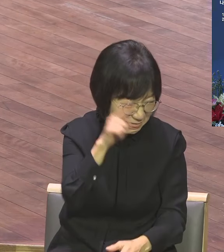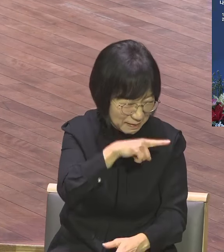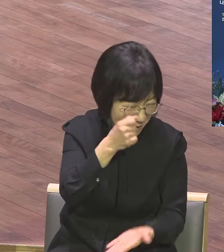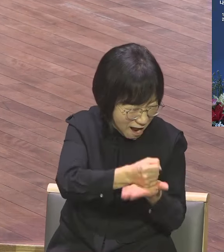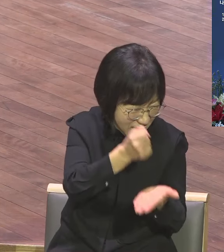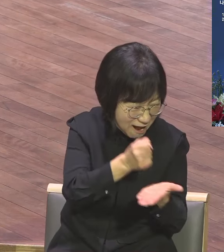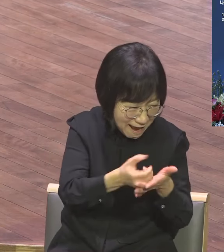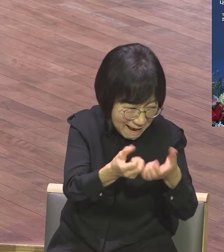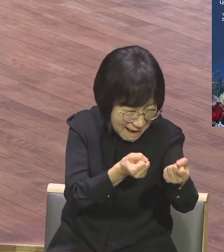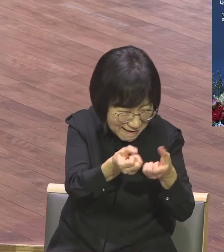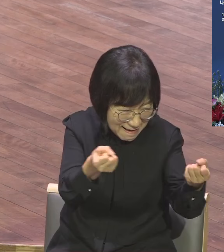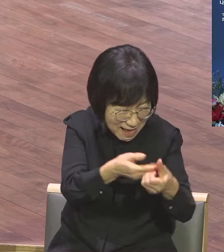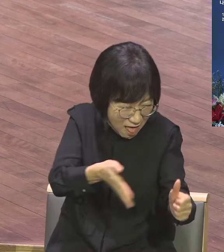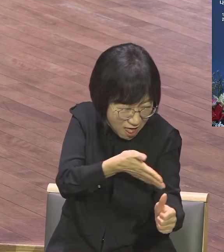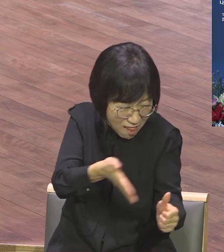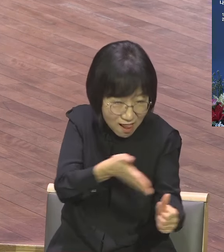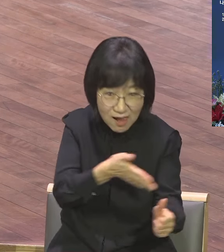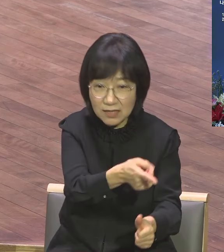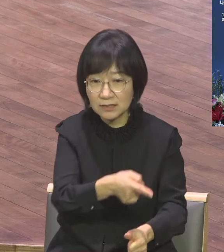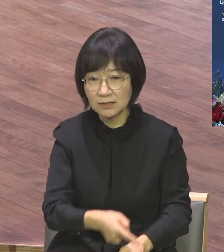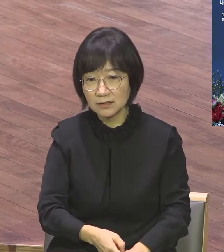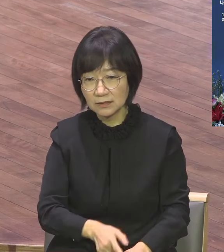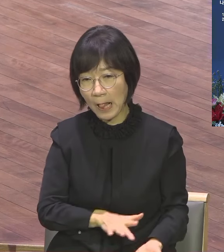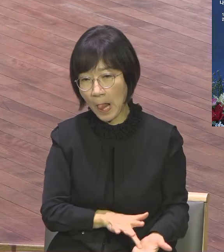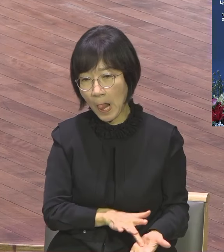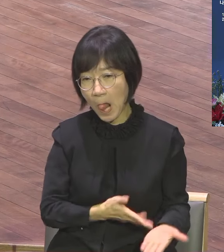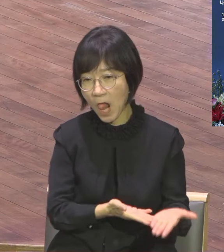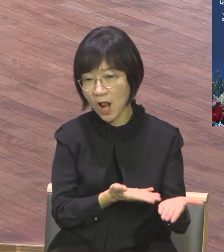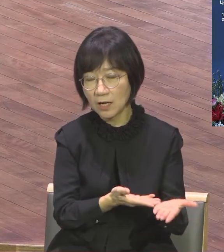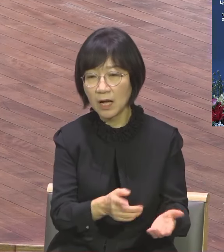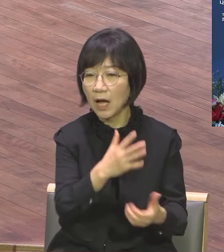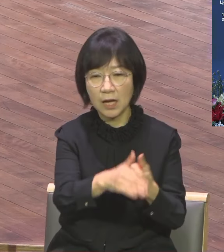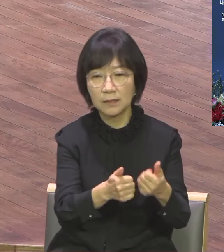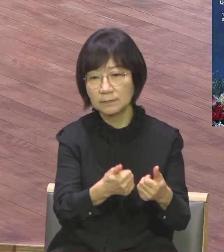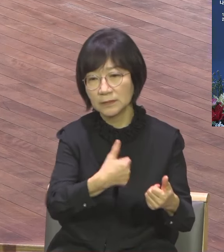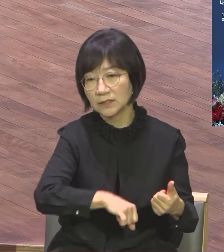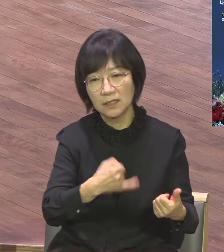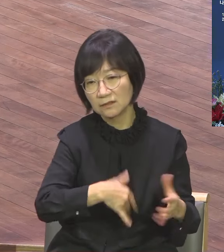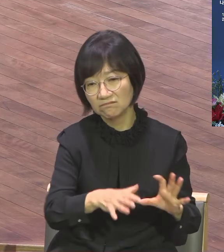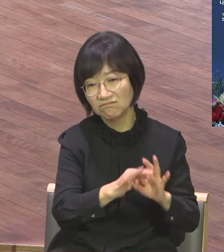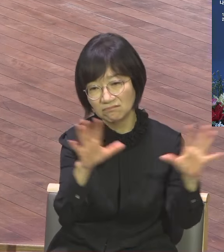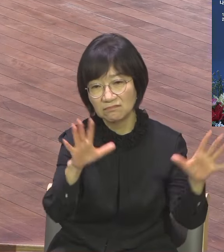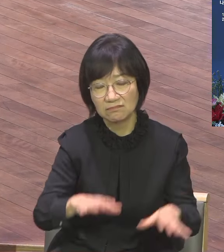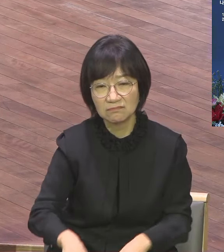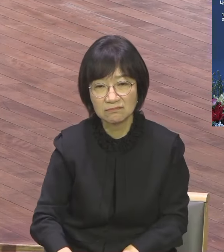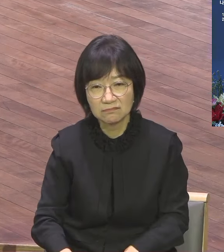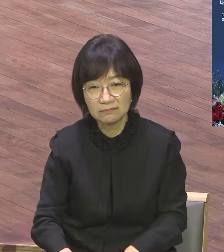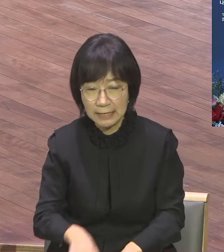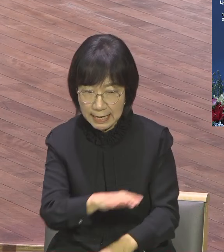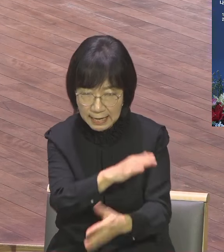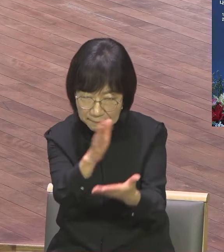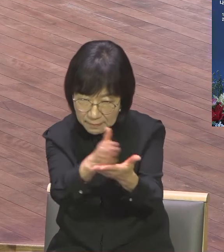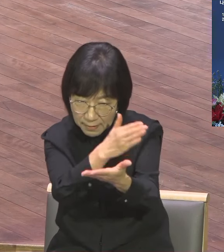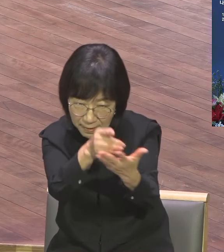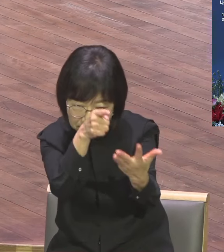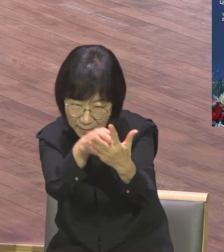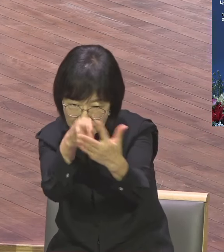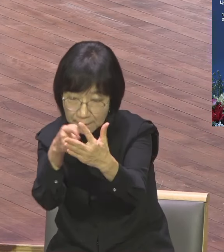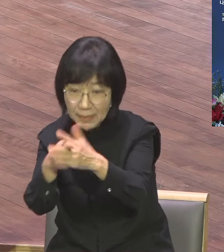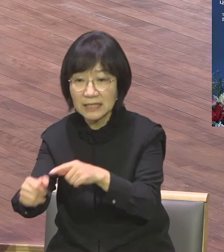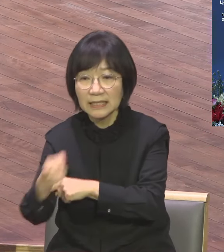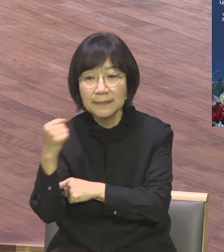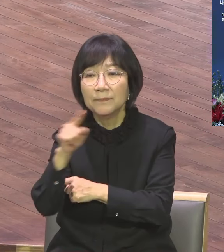부정적인 말하고 맥 잘라놓는 거 그 하나님 자녀 아니에요. 그 딱 분별할 수 있는 방법이다 이